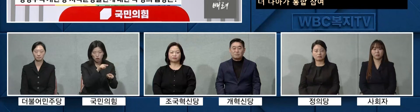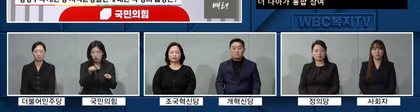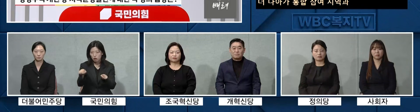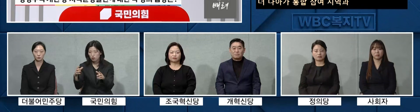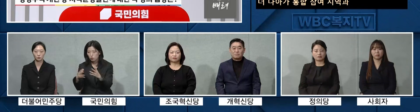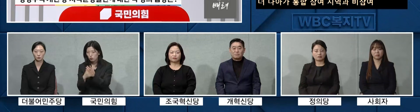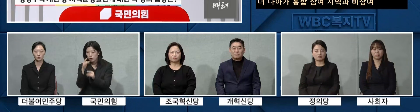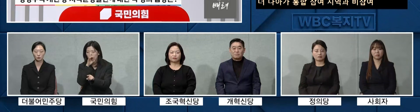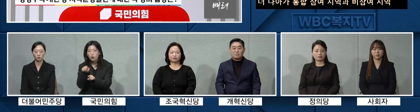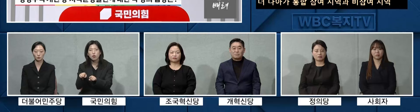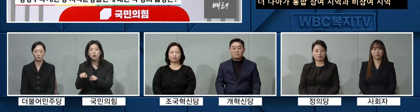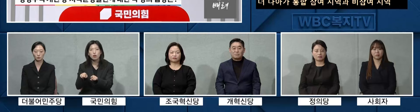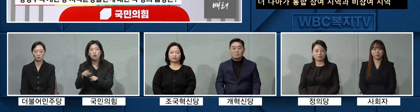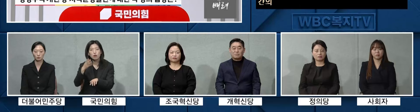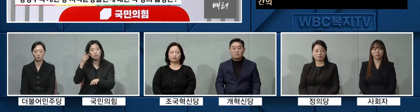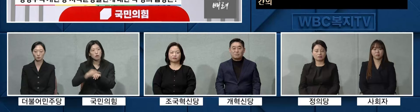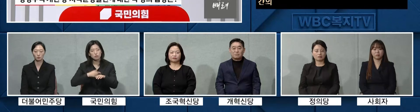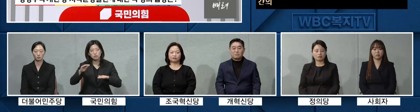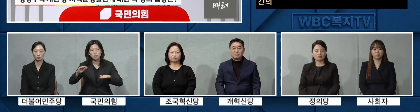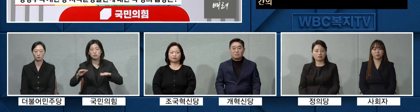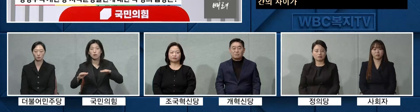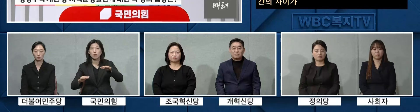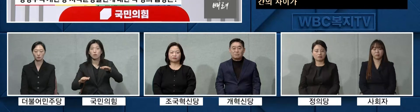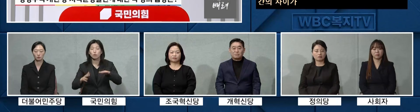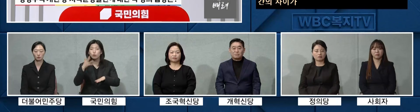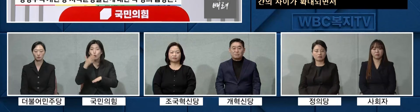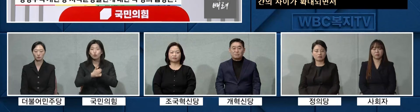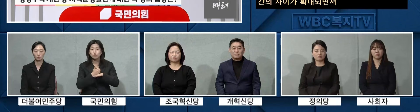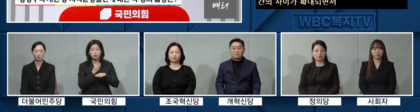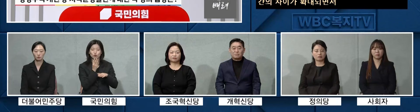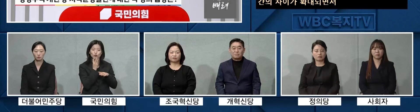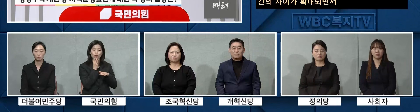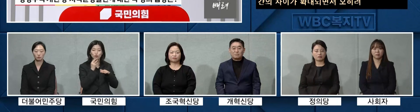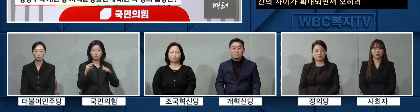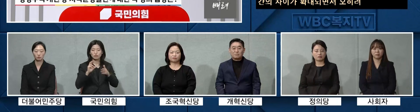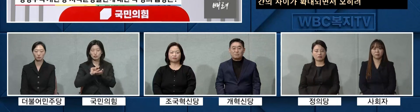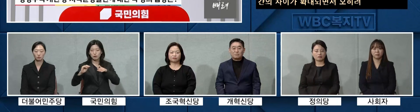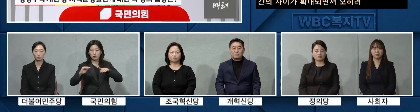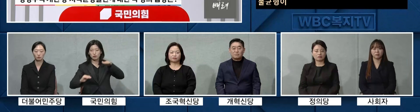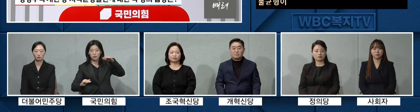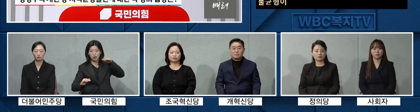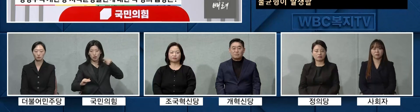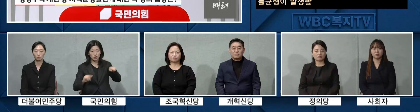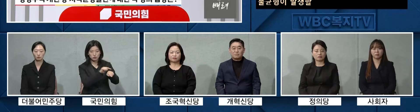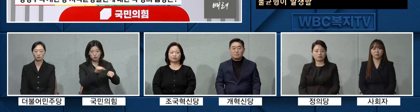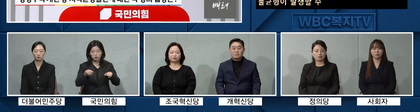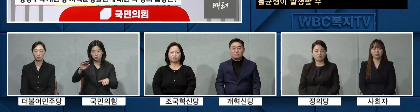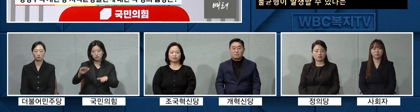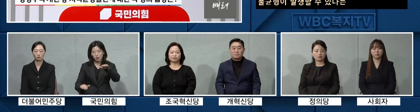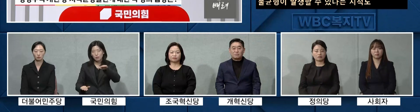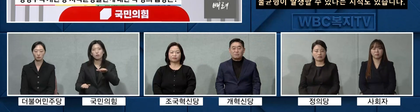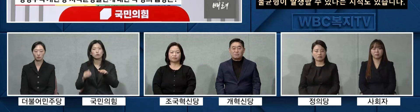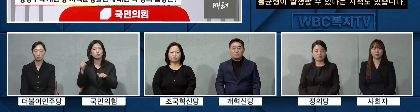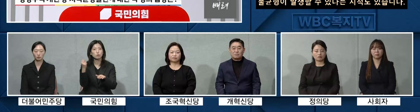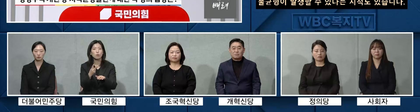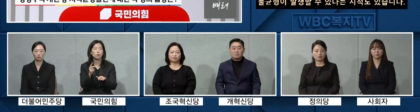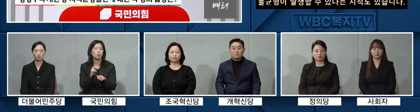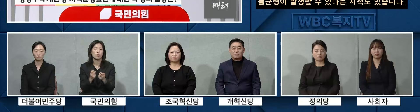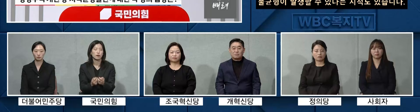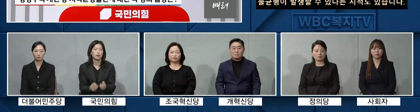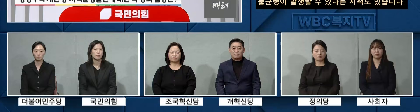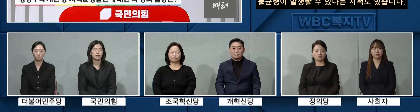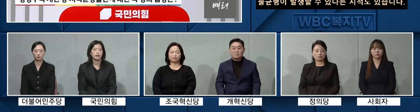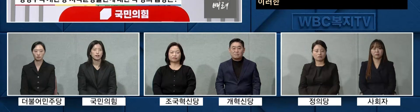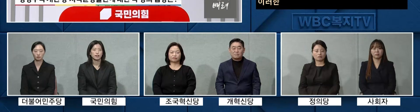차이가 확대되면서 오히려 새로운 불균형이 발생할 수 있다는 지적도 있습니다. 이러한 상황에서